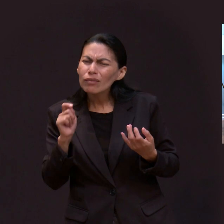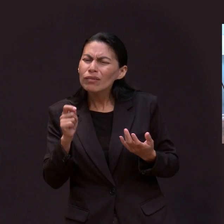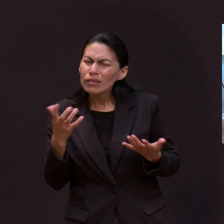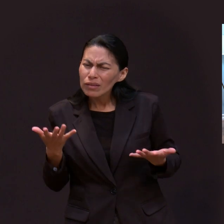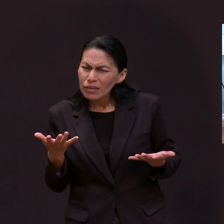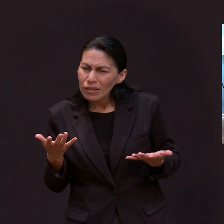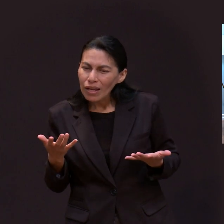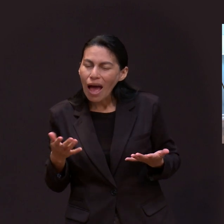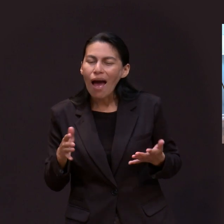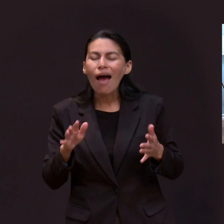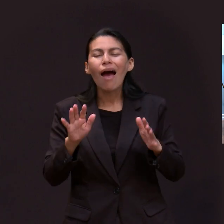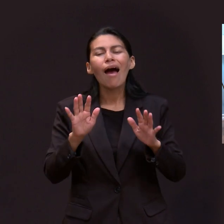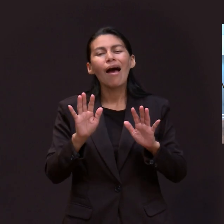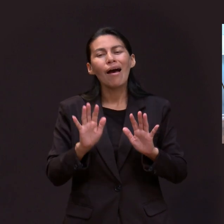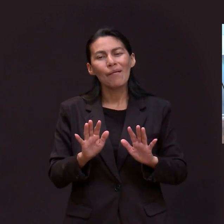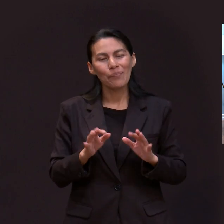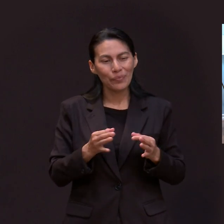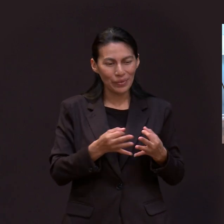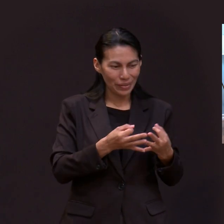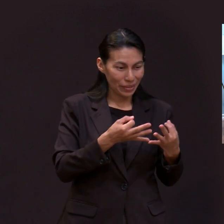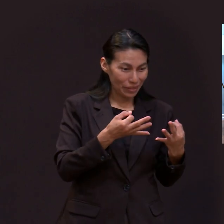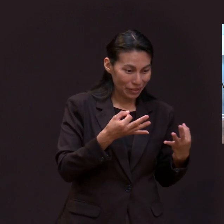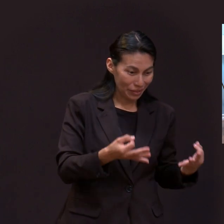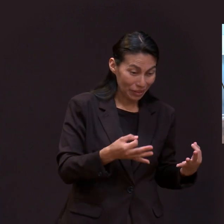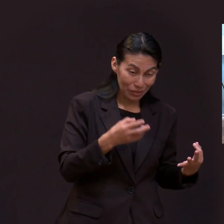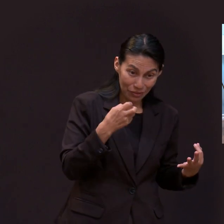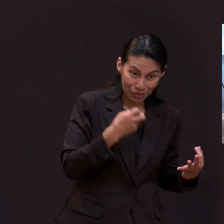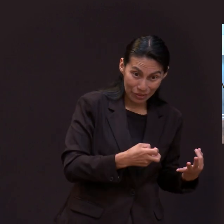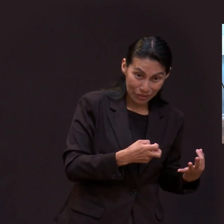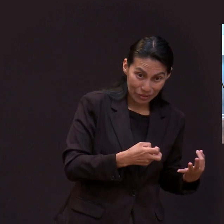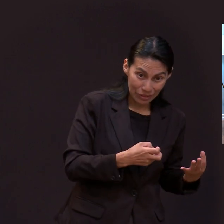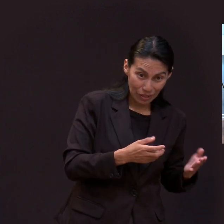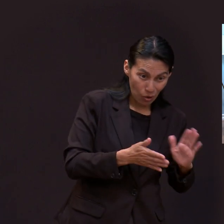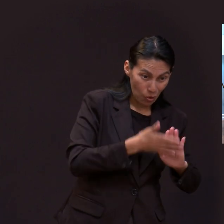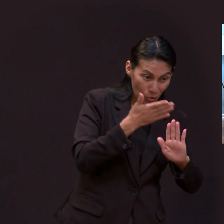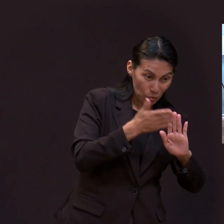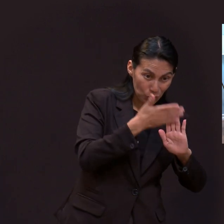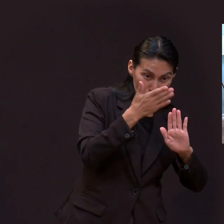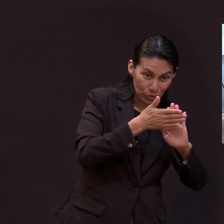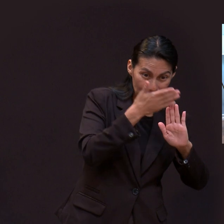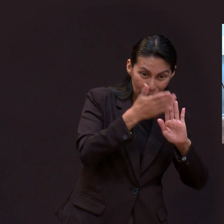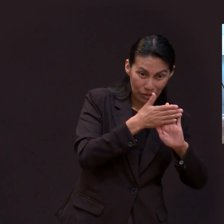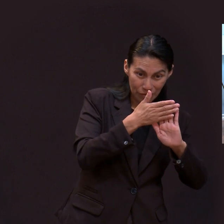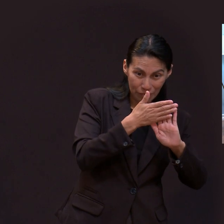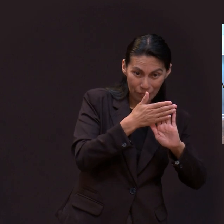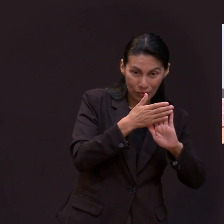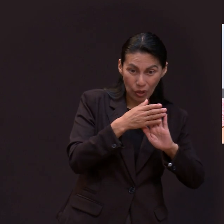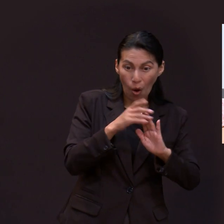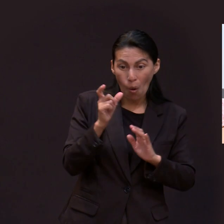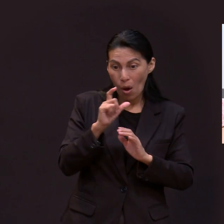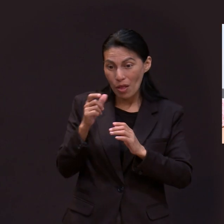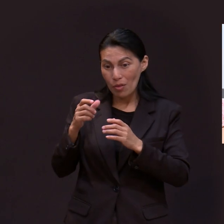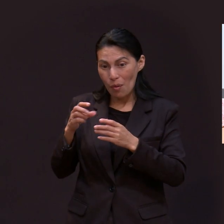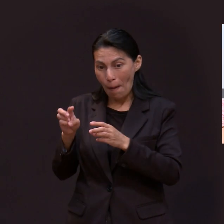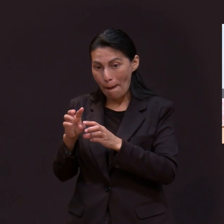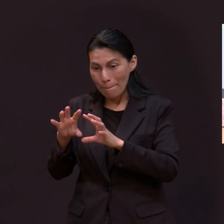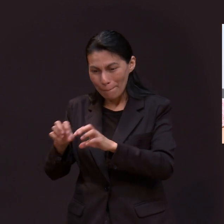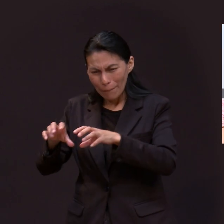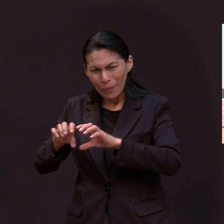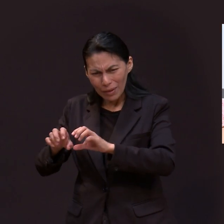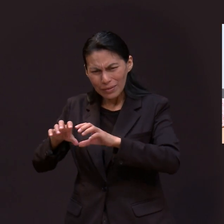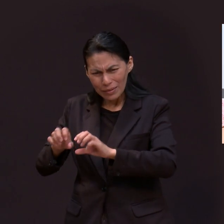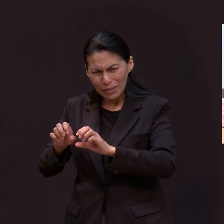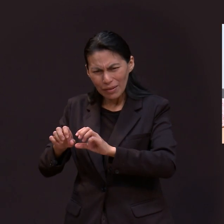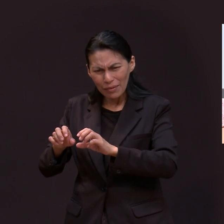terreno y bueno de que ese terreno sirvió para construir porque este en lo que vendíamos